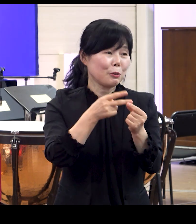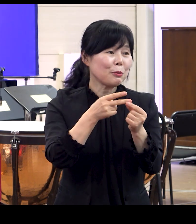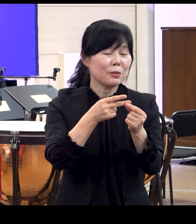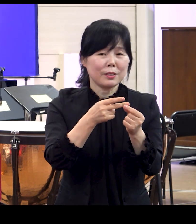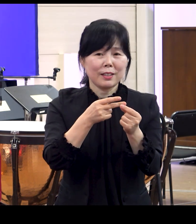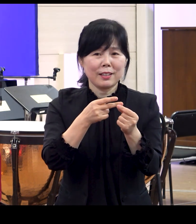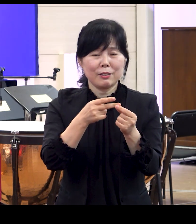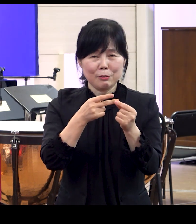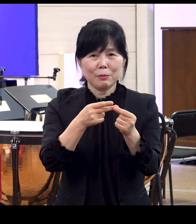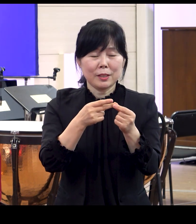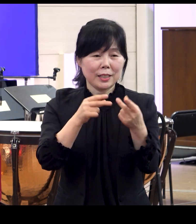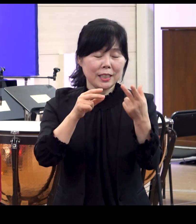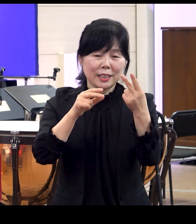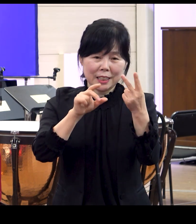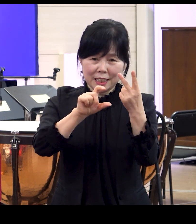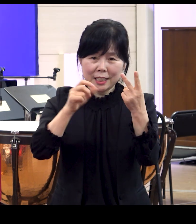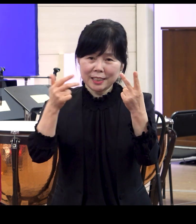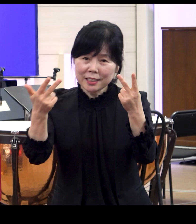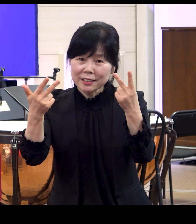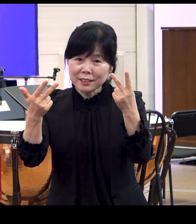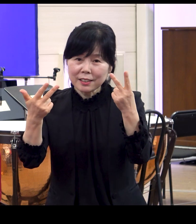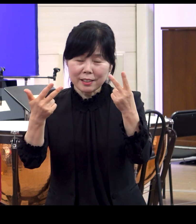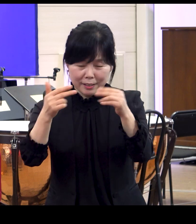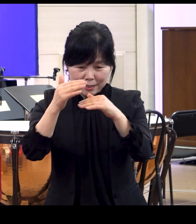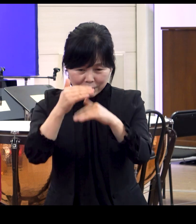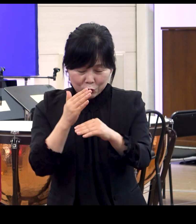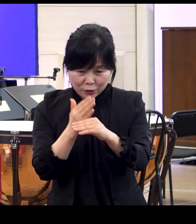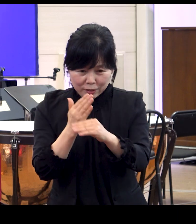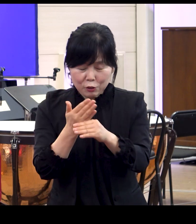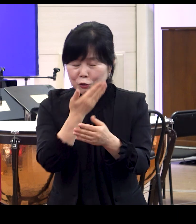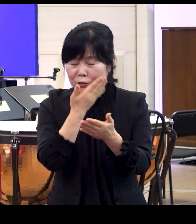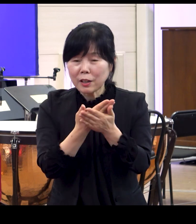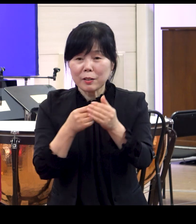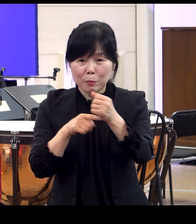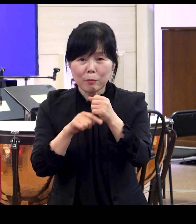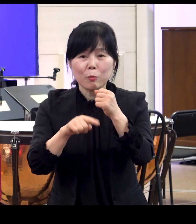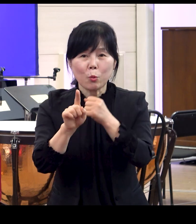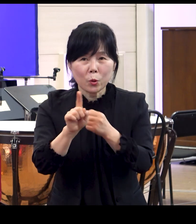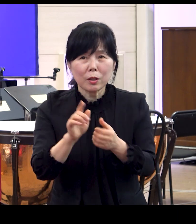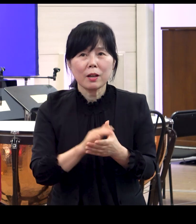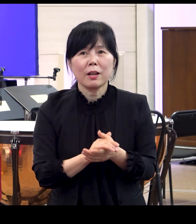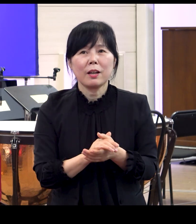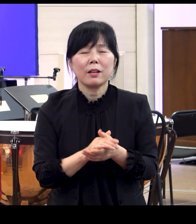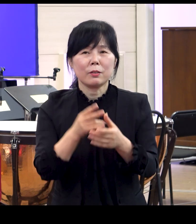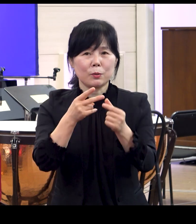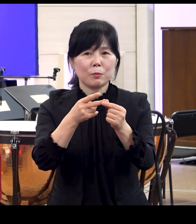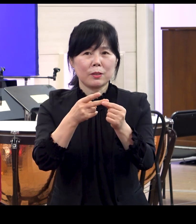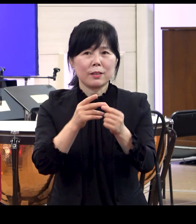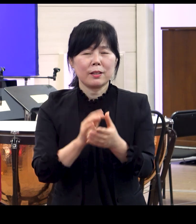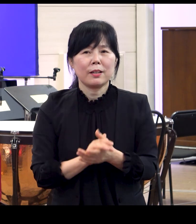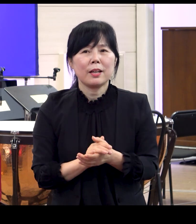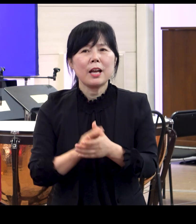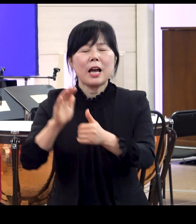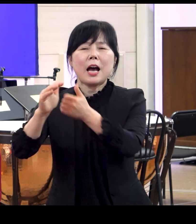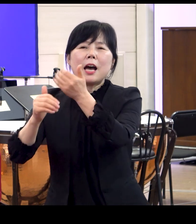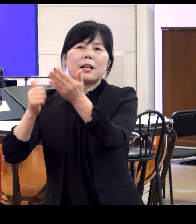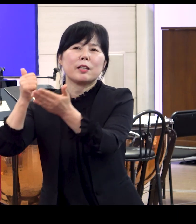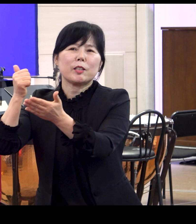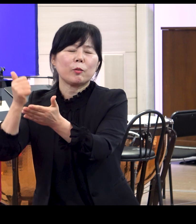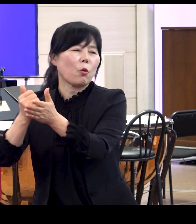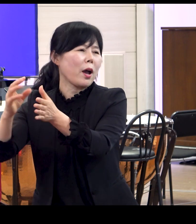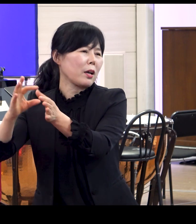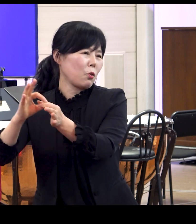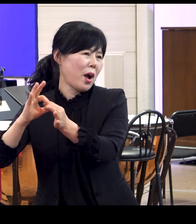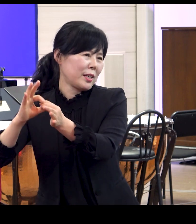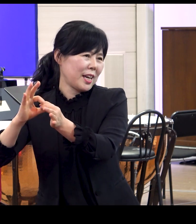두 번째 메시지를 나눕니다. 첫 번째가 동물과는 달라야 한다라고 한다면, 두 번째 중요한 메시지는 뭐냐?